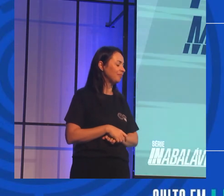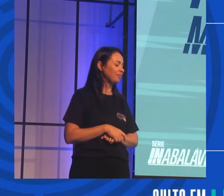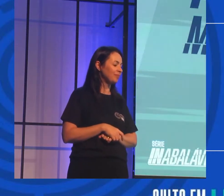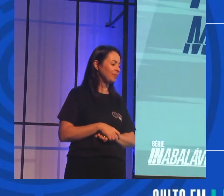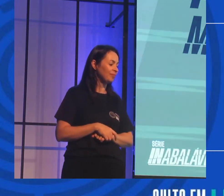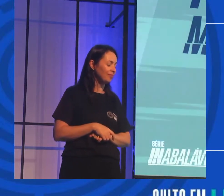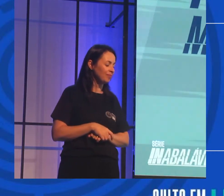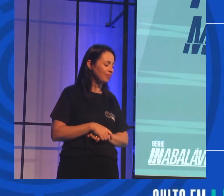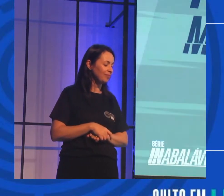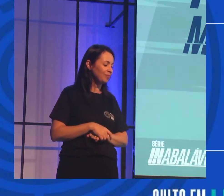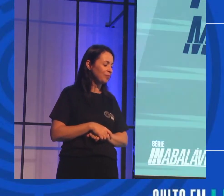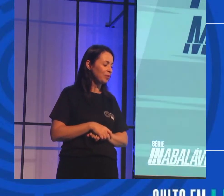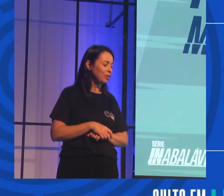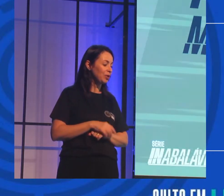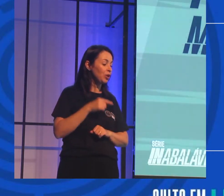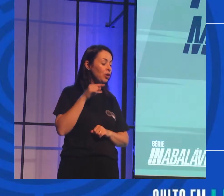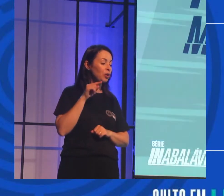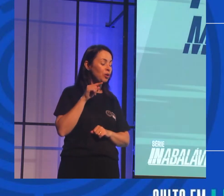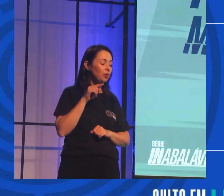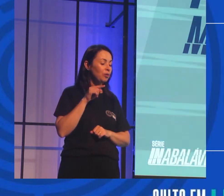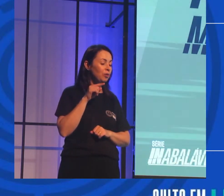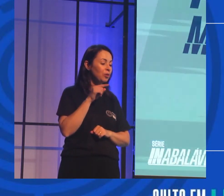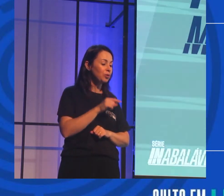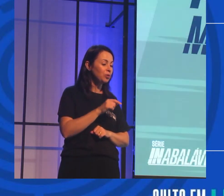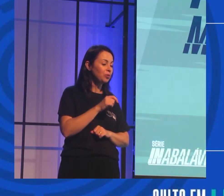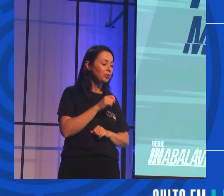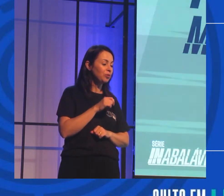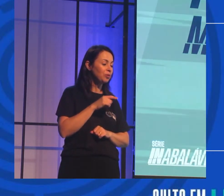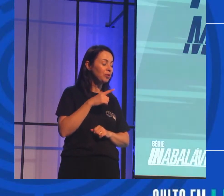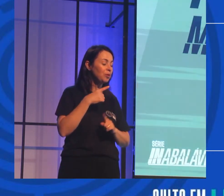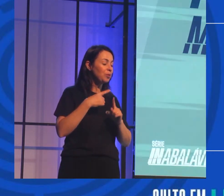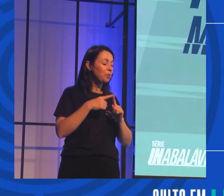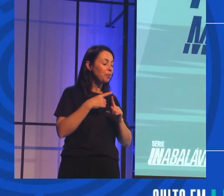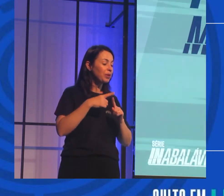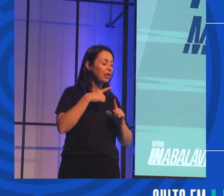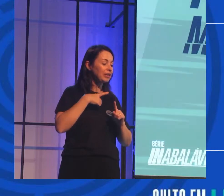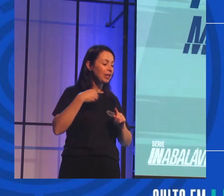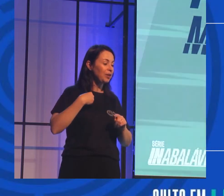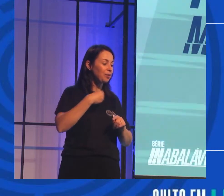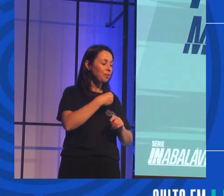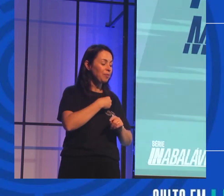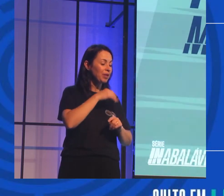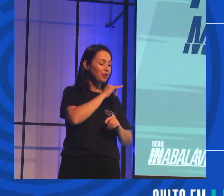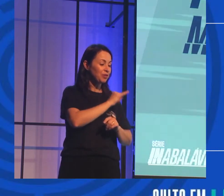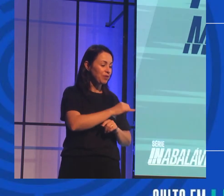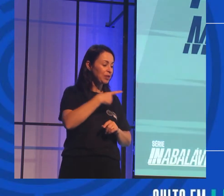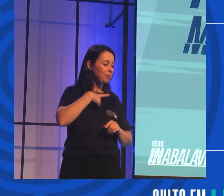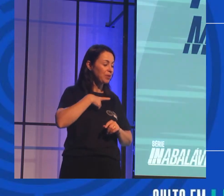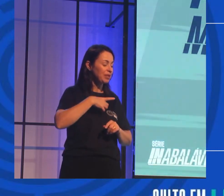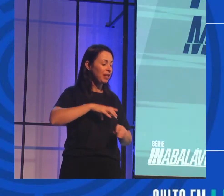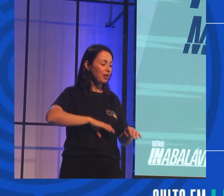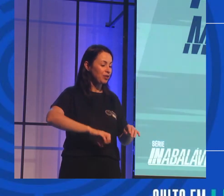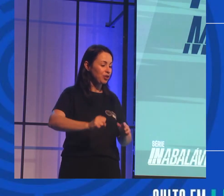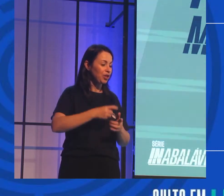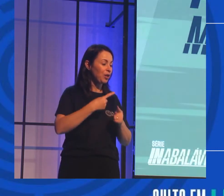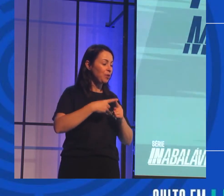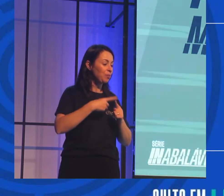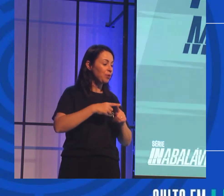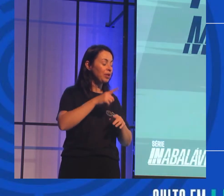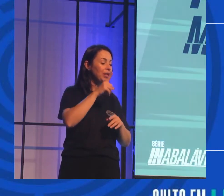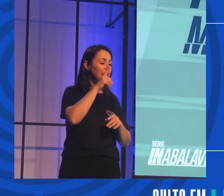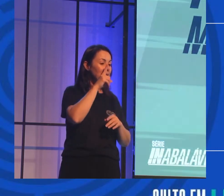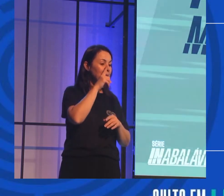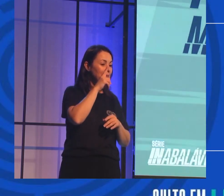Lá na gestação, a medicina disse que era para fazer um aborto. Mas a tua mãe